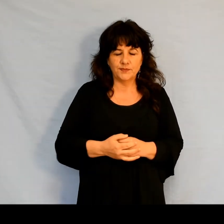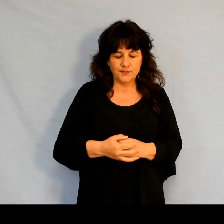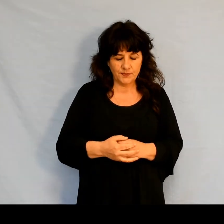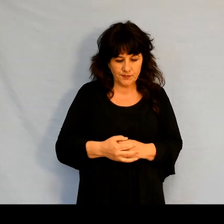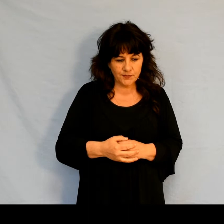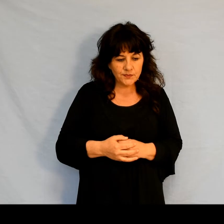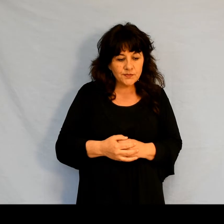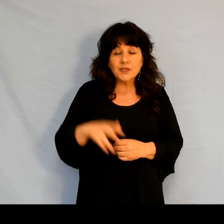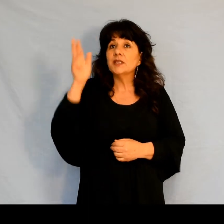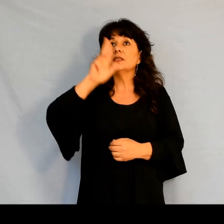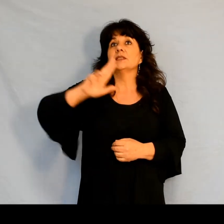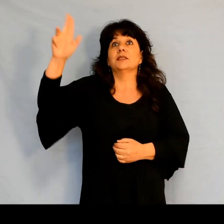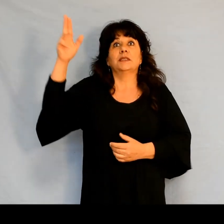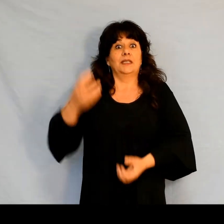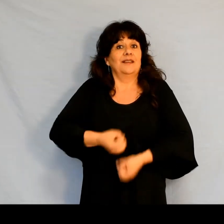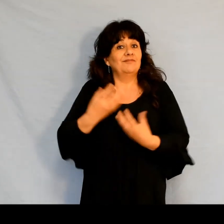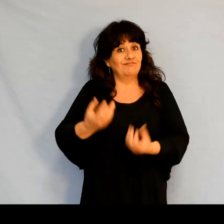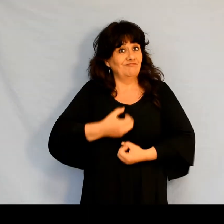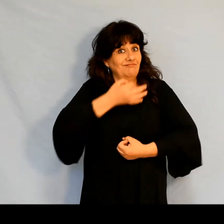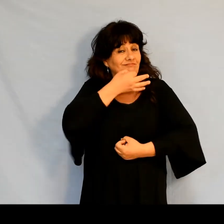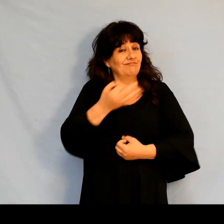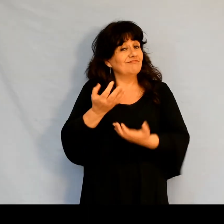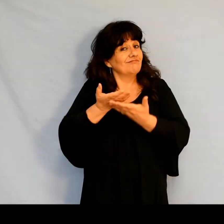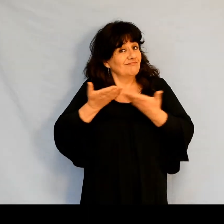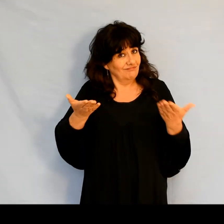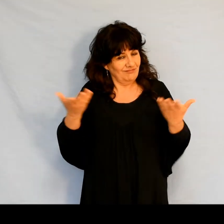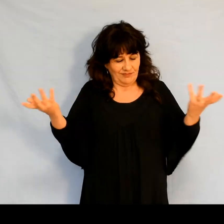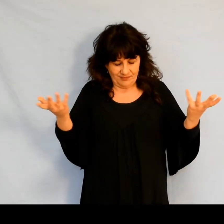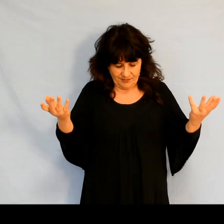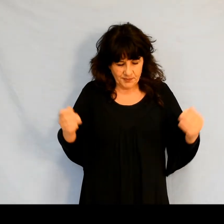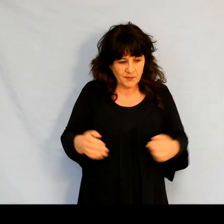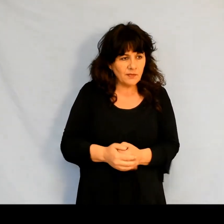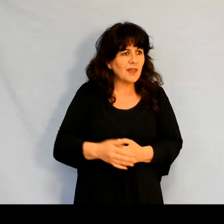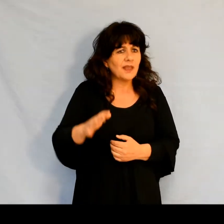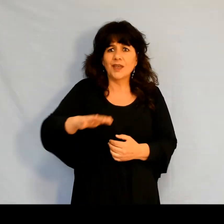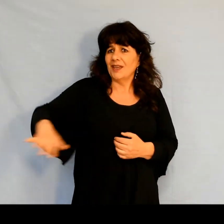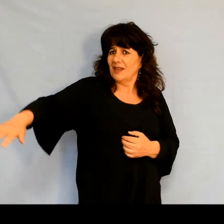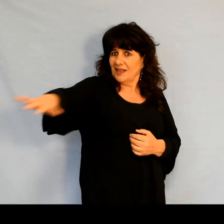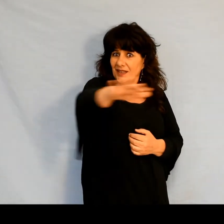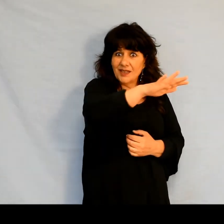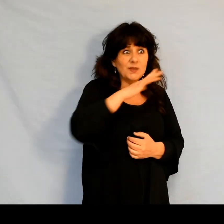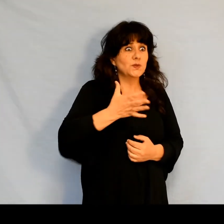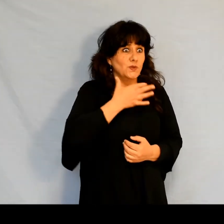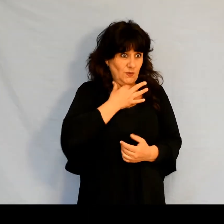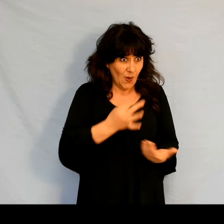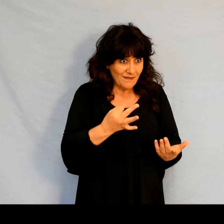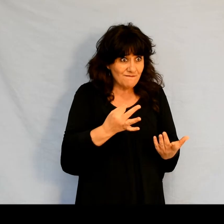Ainsi parle le Seigneur. Vous tous qui avez soif, venez, voici de l'eau.